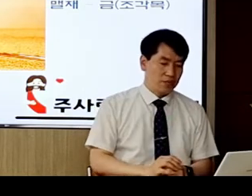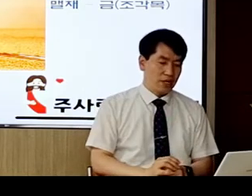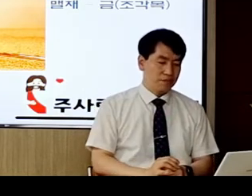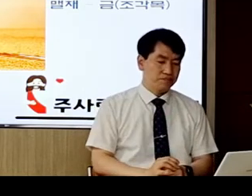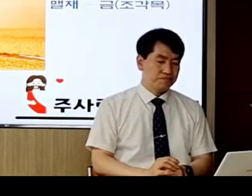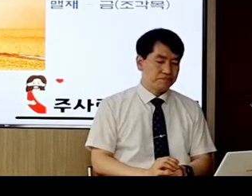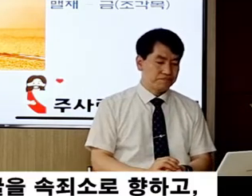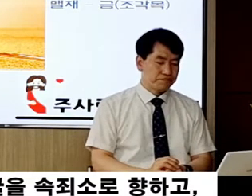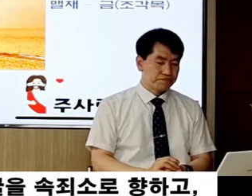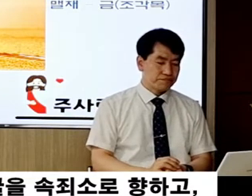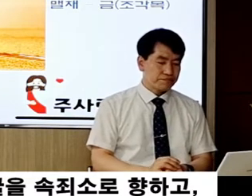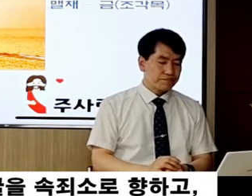있습니다.